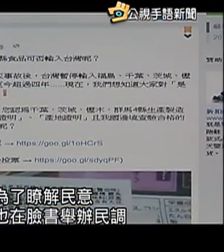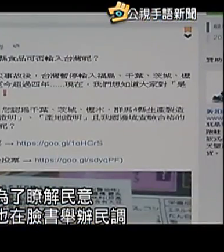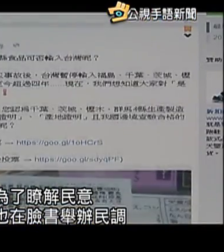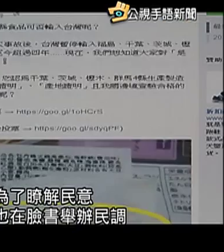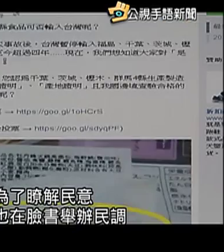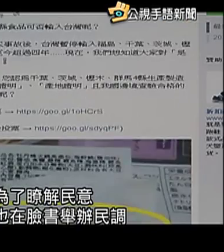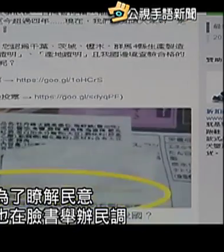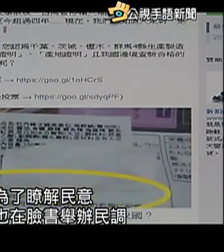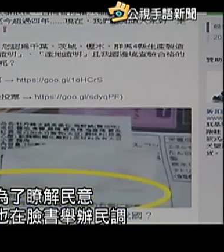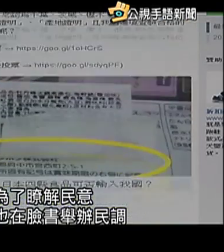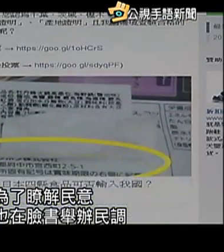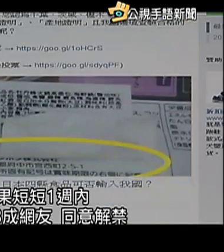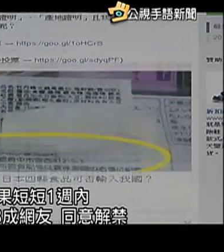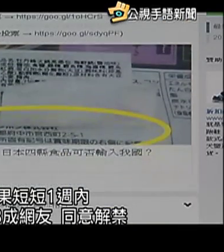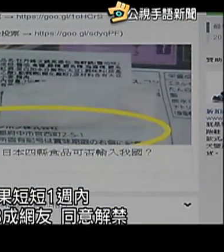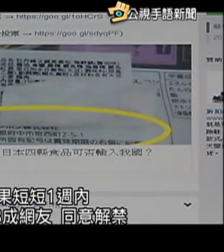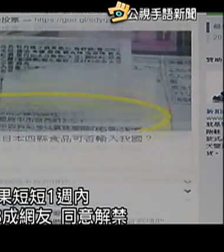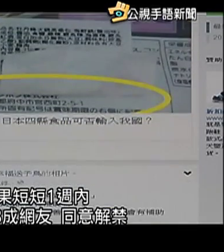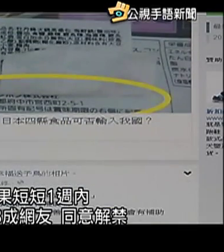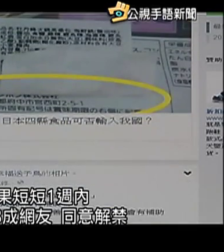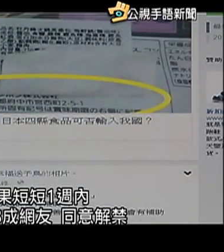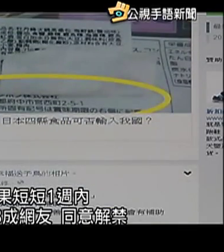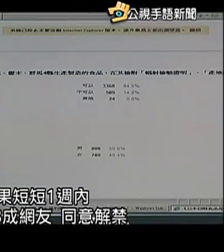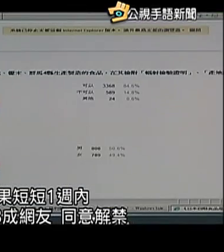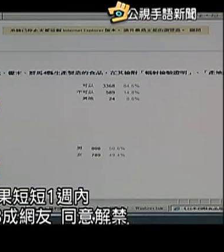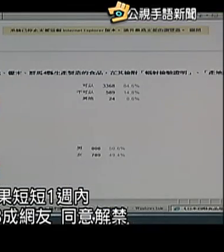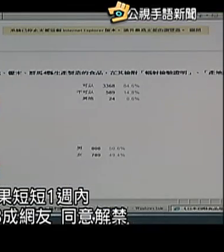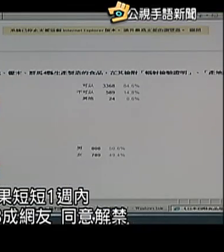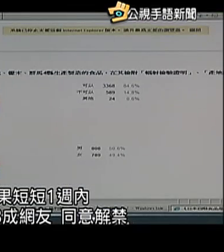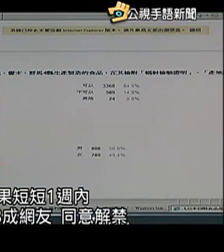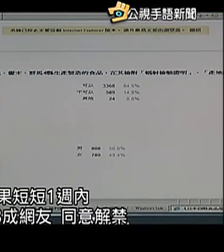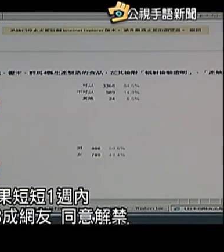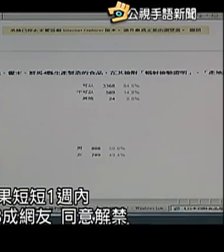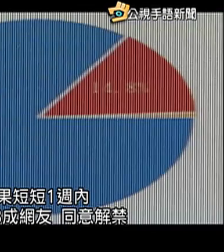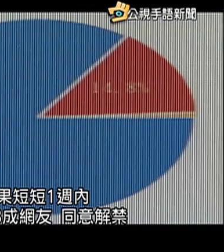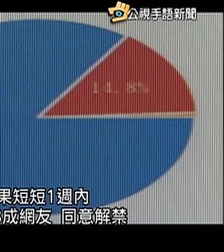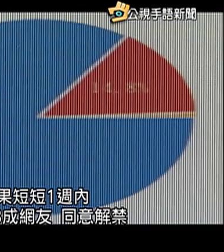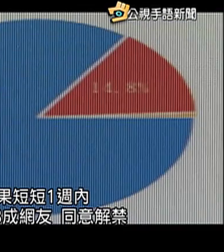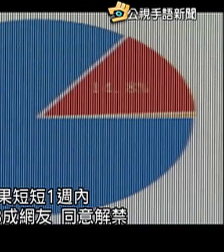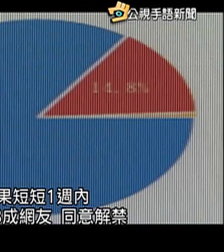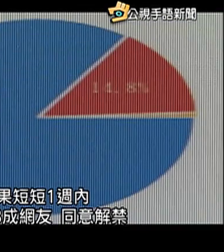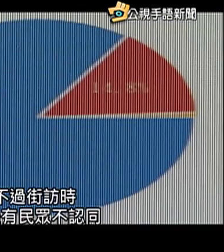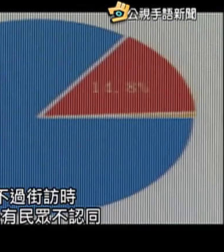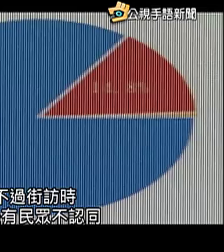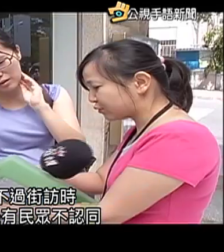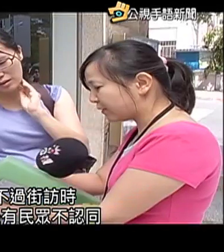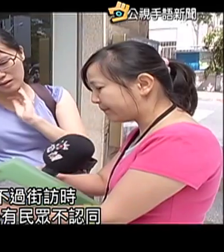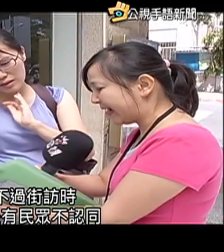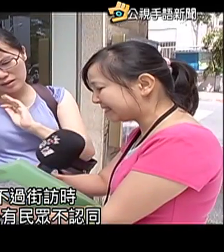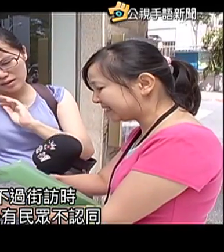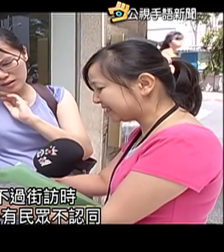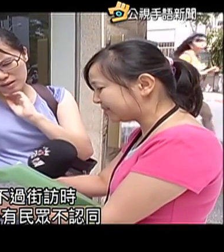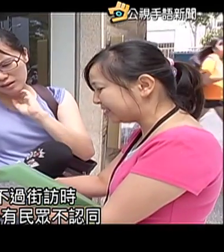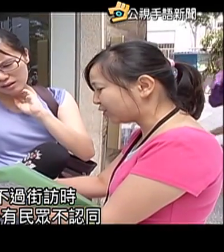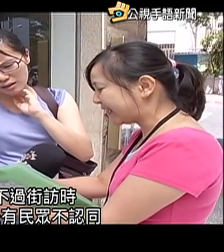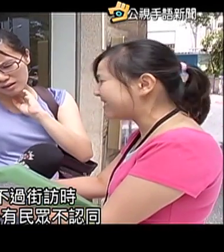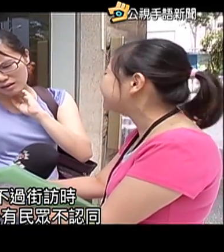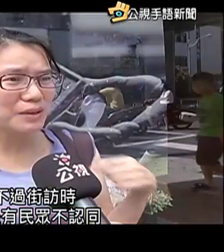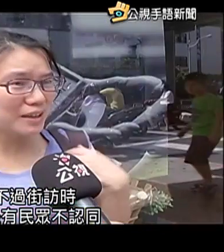举办民调，结果短短一周内，有超过80%网友同意解禁。不过接访时，还是有民众不认同。 怎么可能？